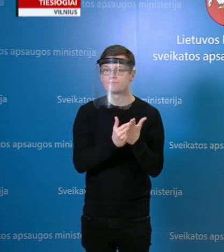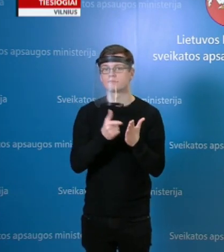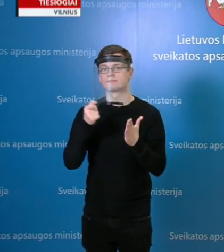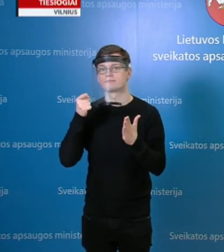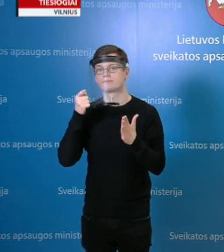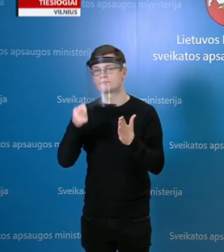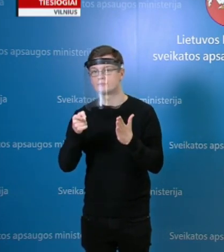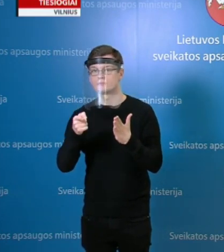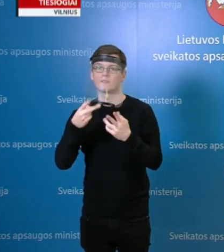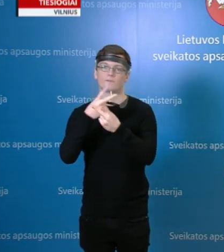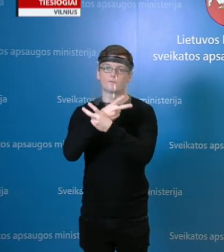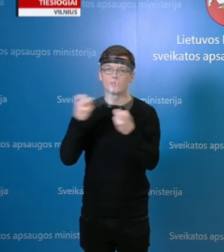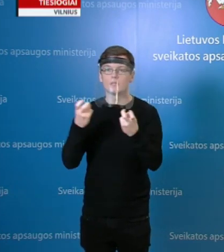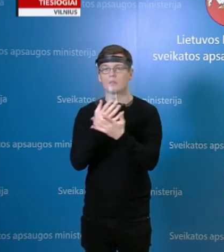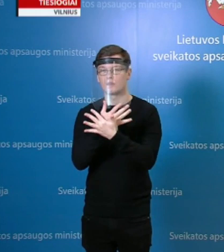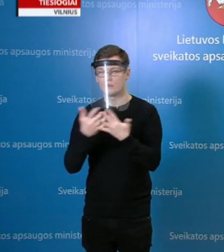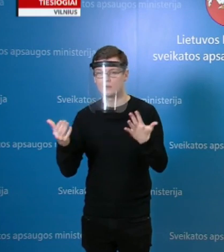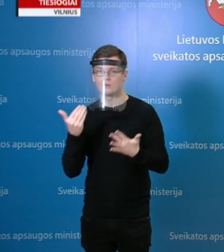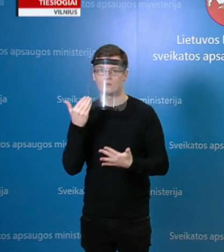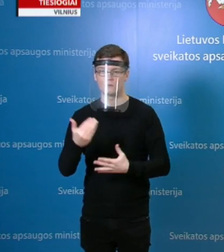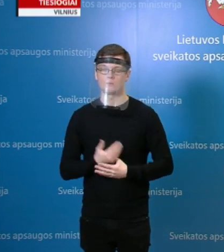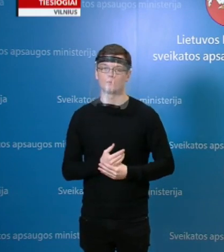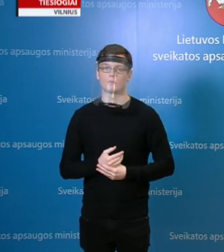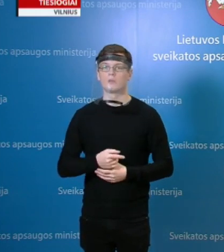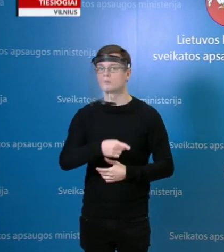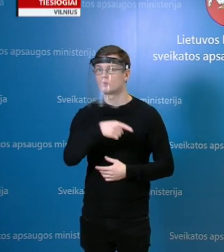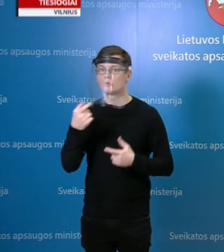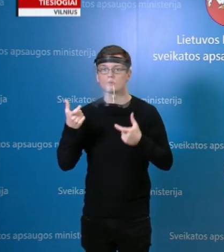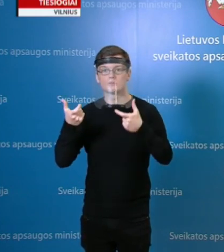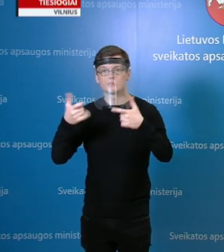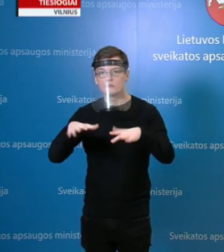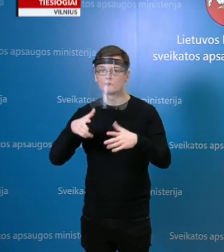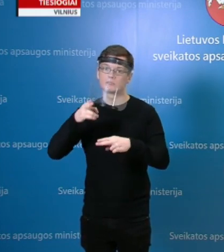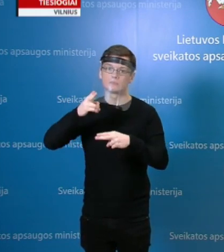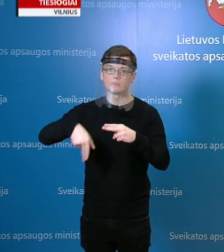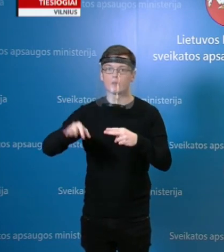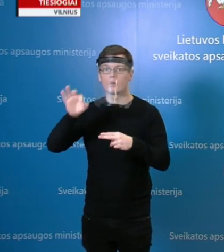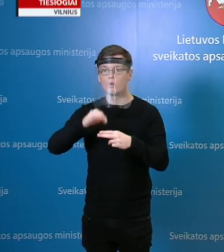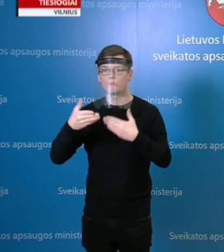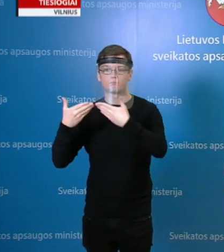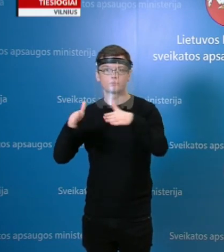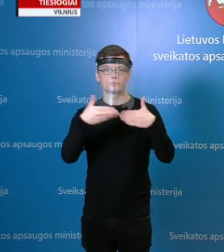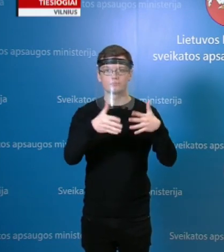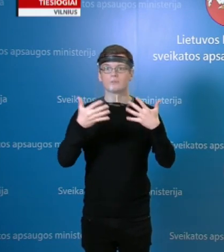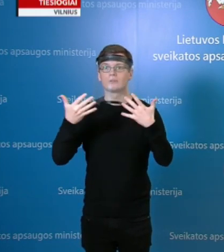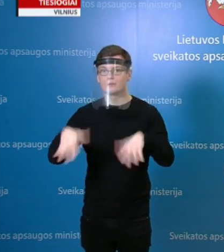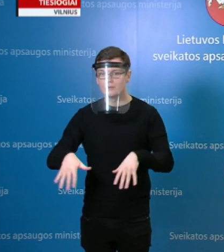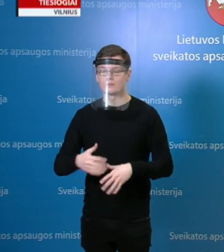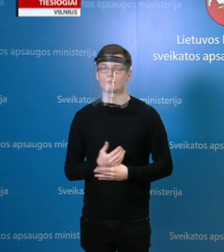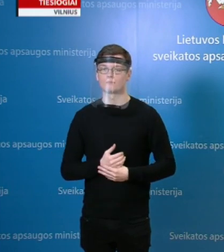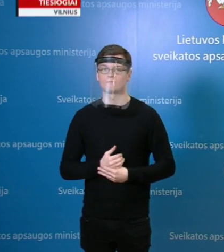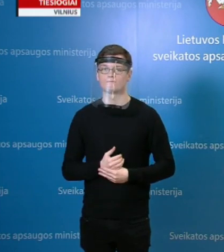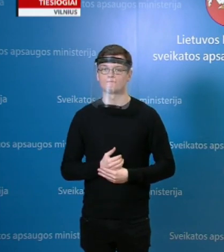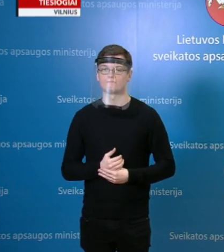vis daugiau savivaldybių apsisprendžia dėl šitų paslaugų atnaujinimo, tai yra parengtos